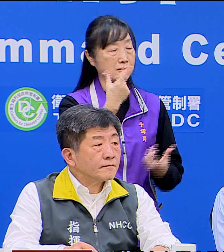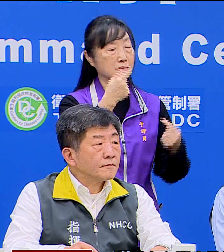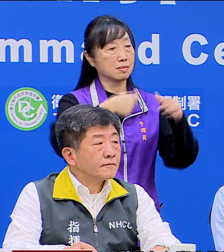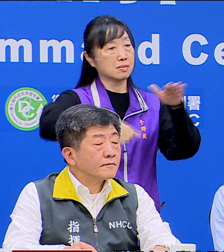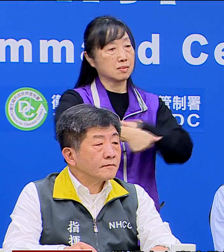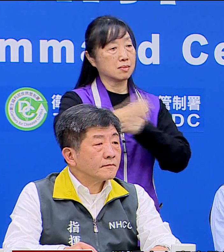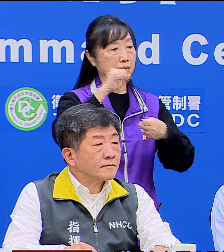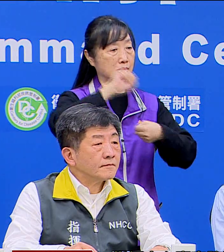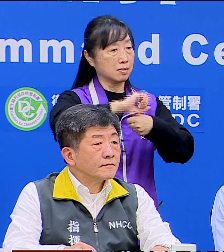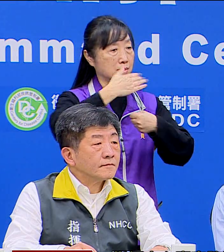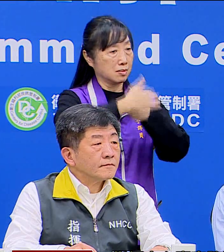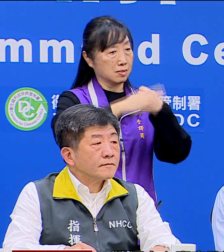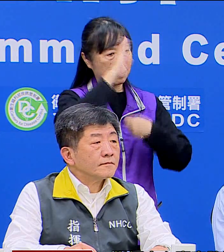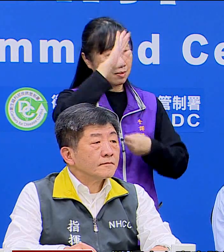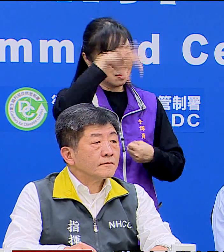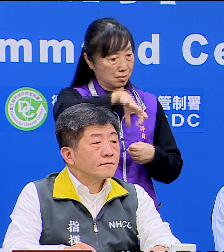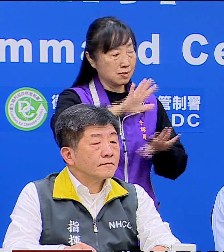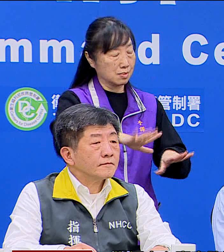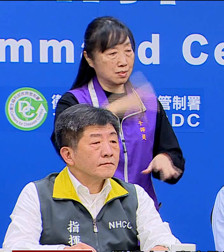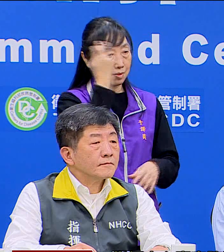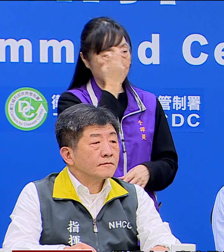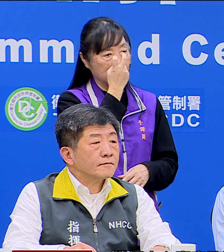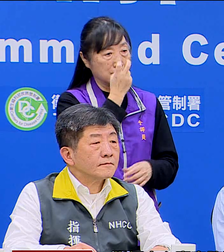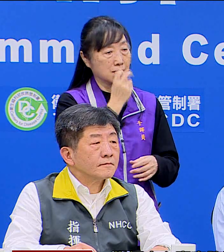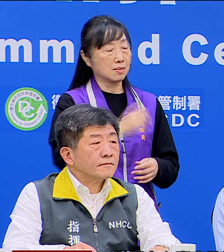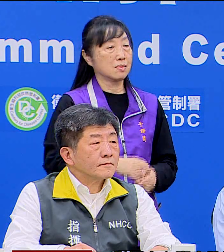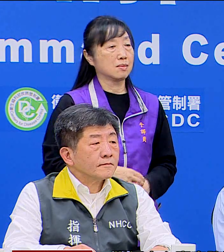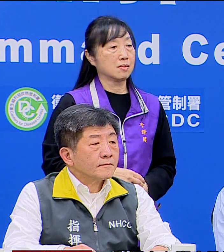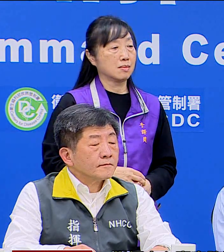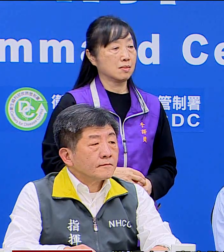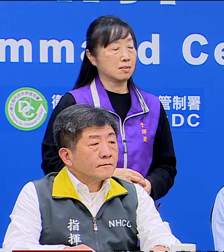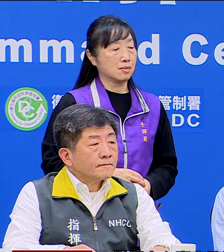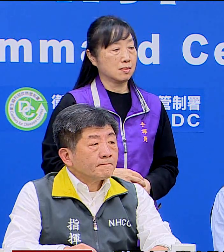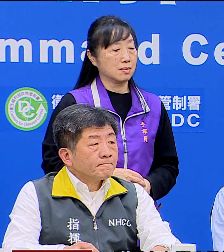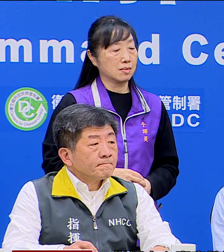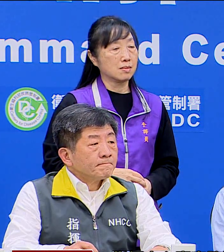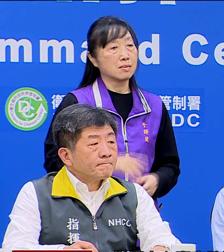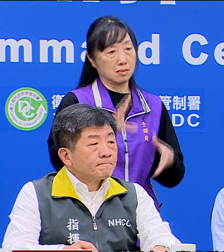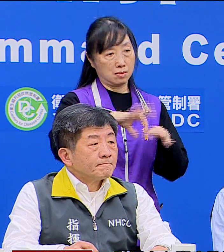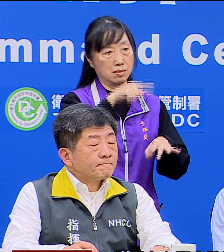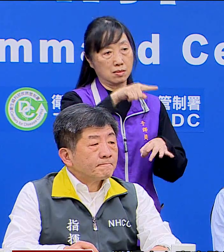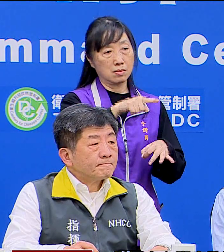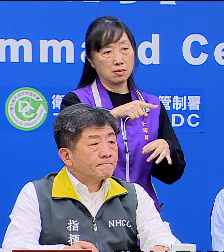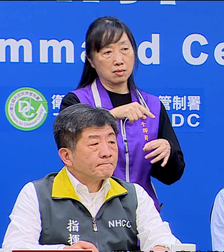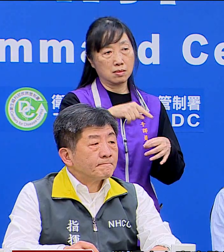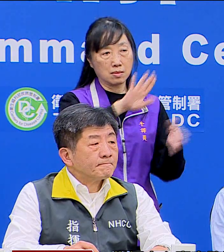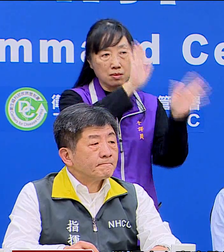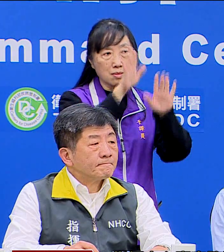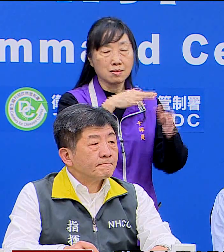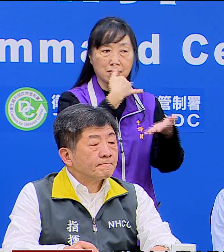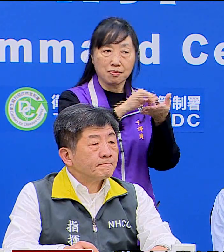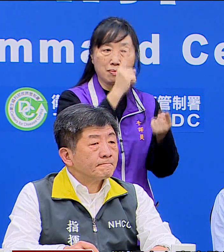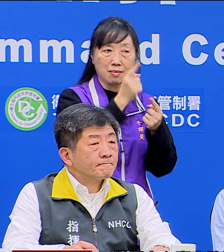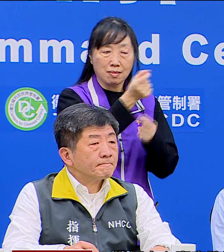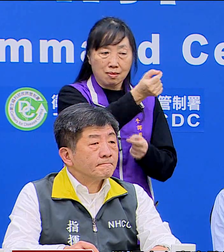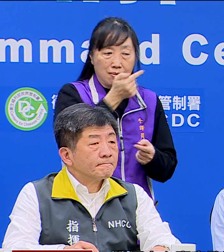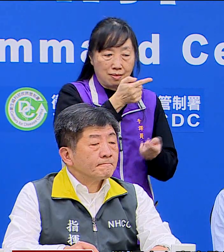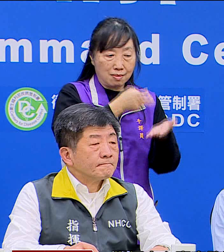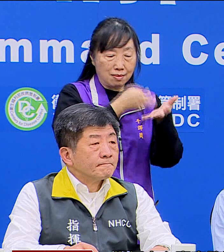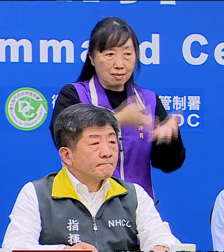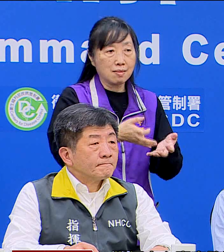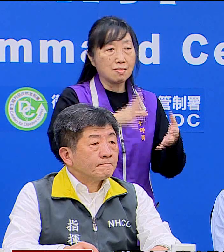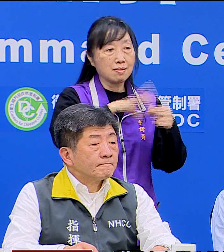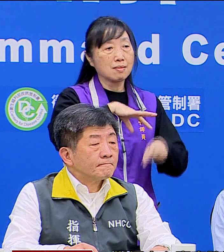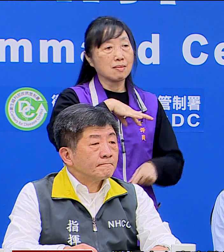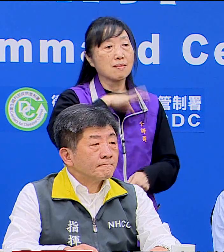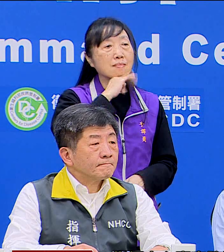面，在照护当中，那所以相对他的情况也是比较严重一些。那再加上他的年纪